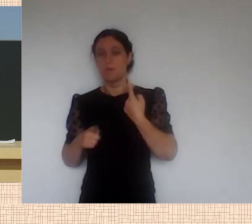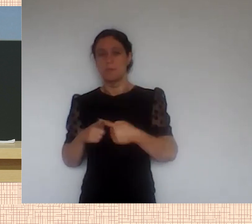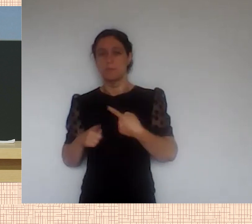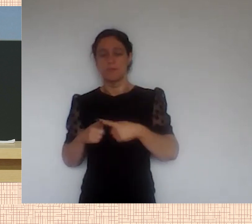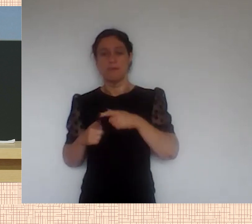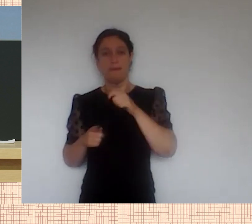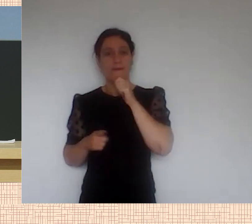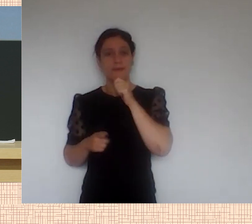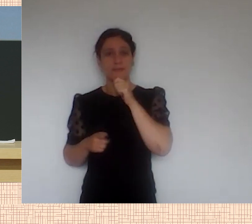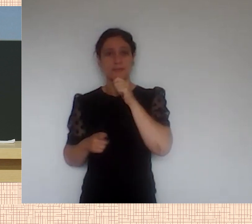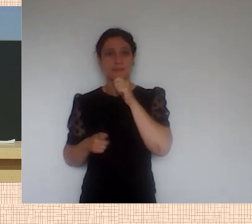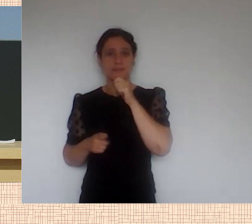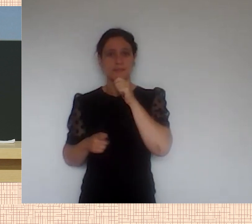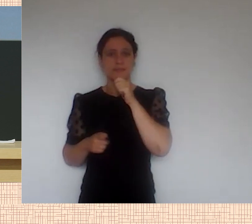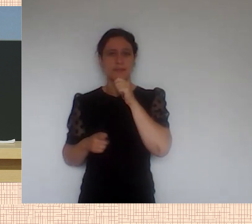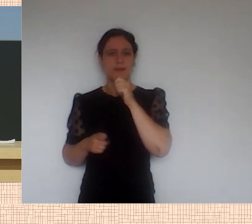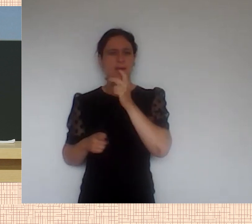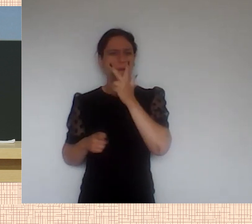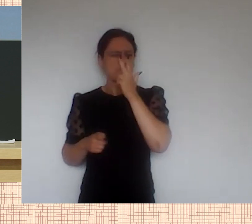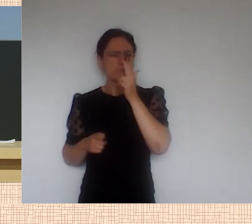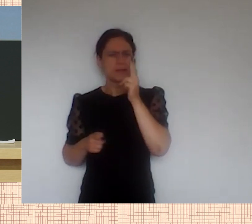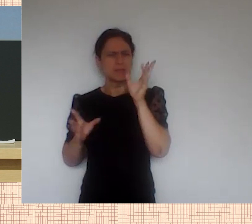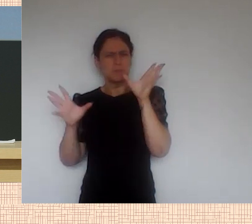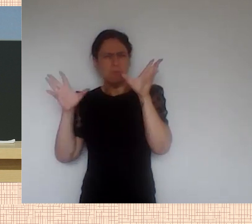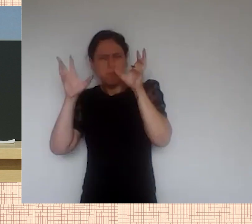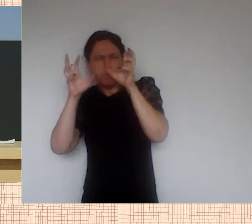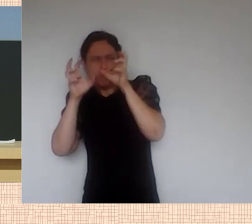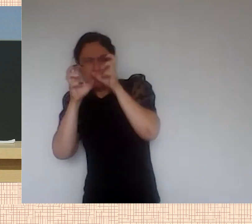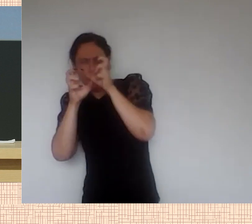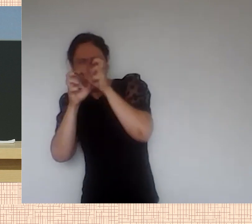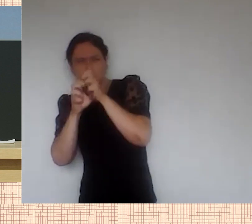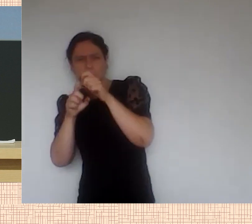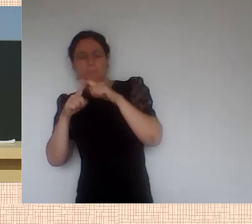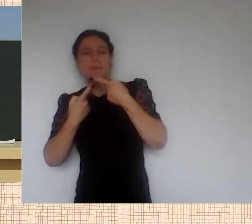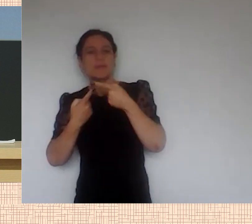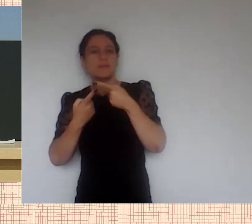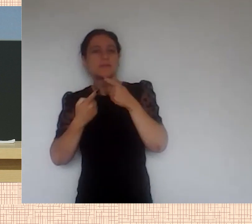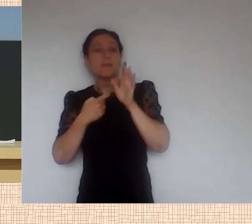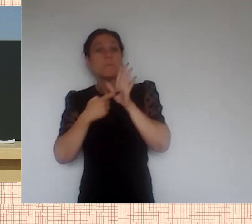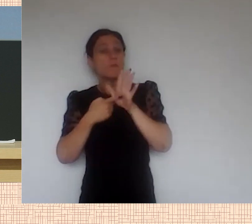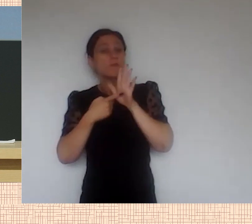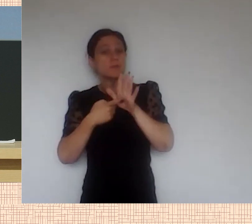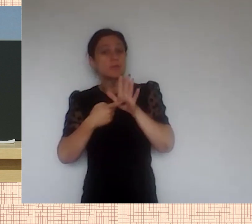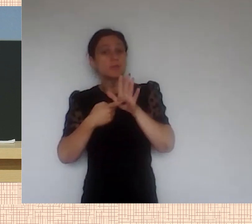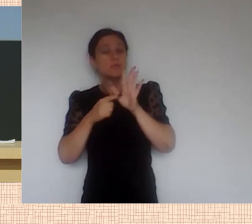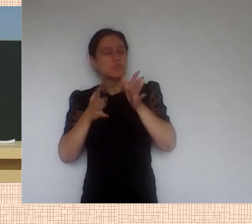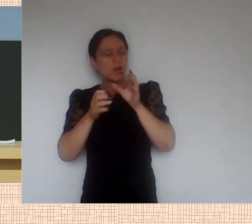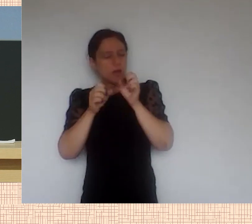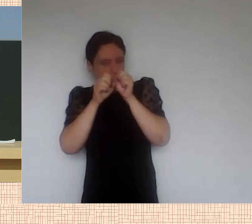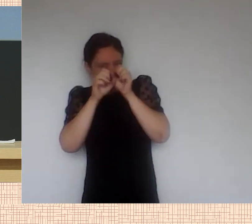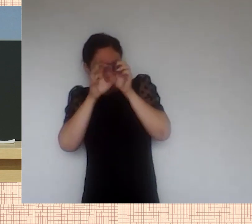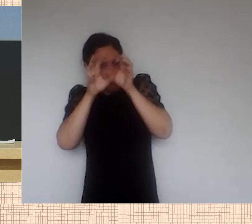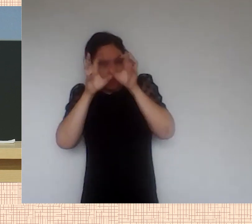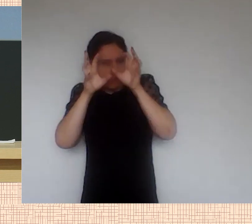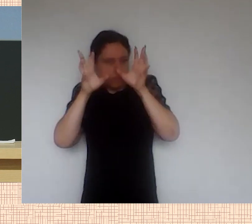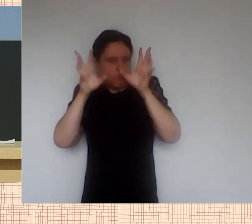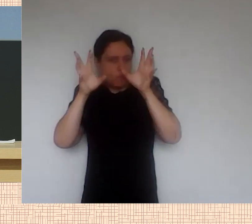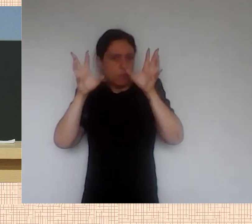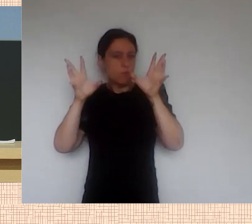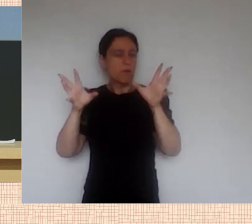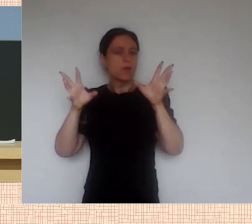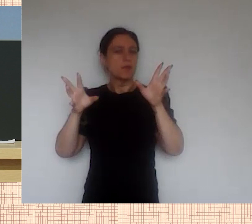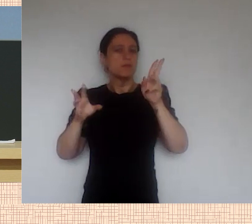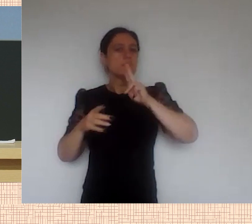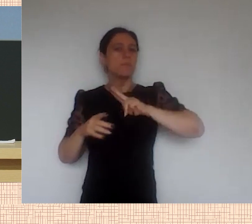tem indícios de que está clareando pela palavra profética, não é? Aí as